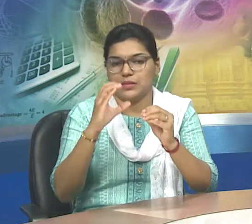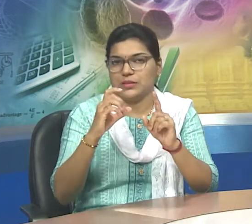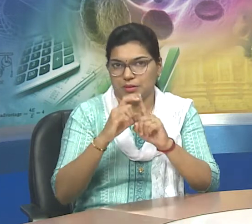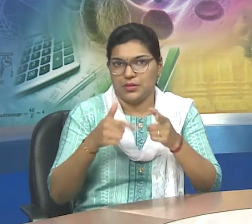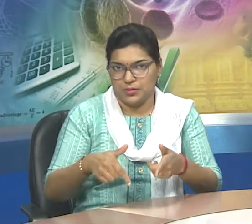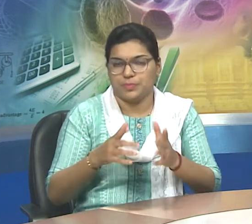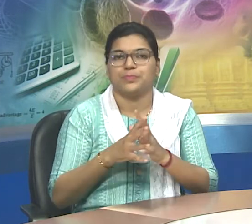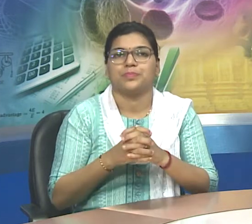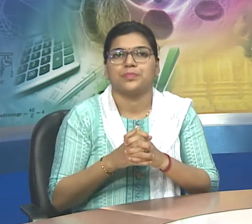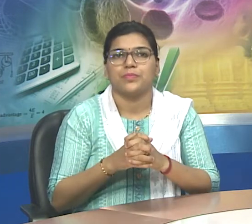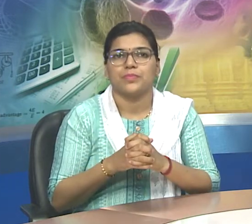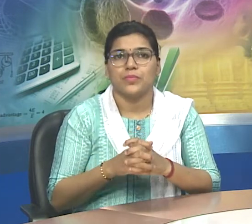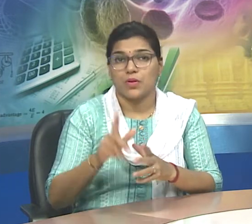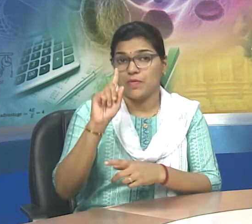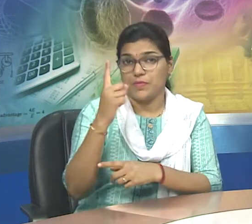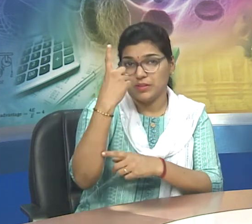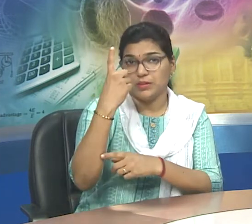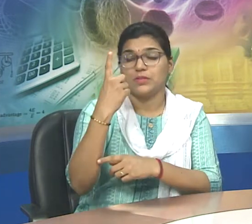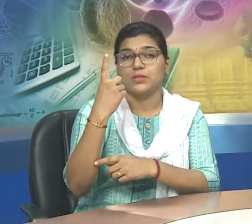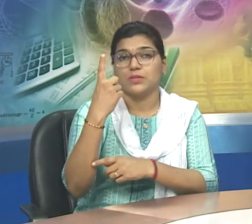एक राष्ट्र में शामिल होते हैं